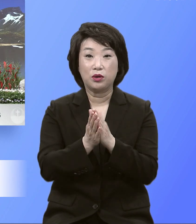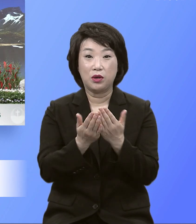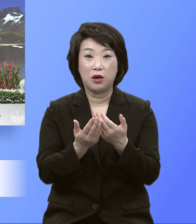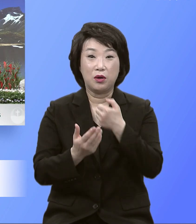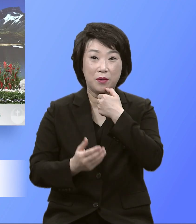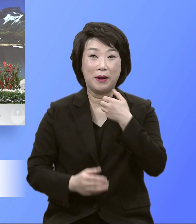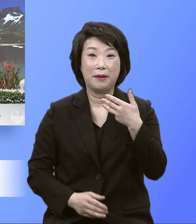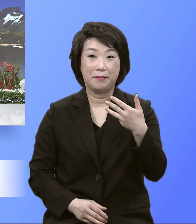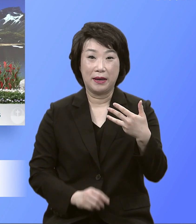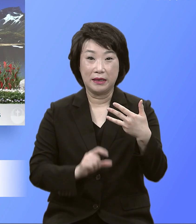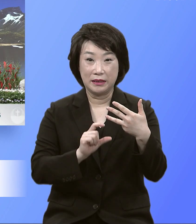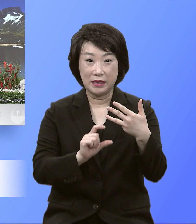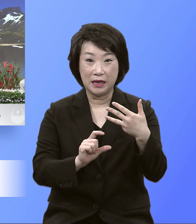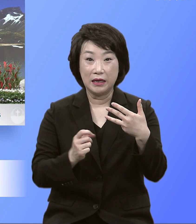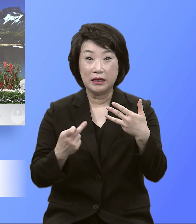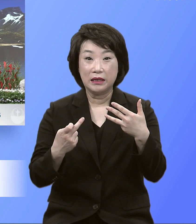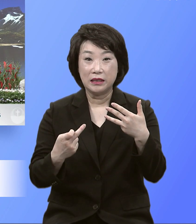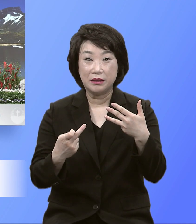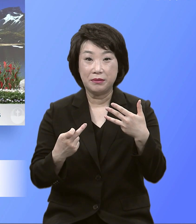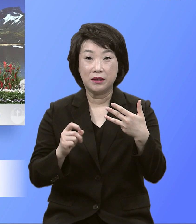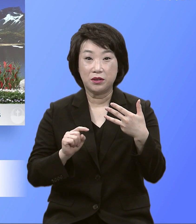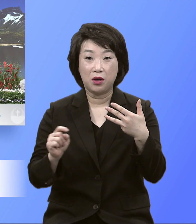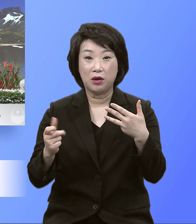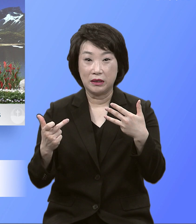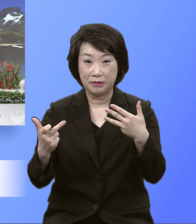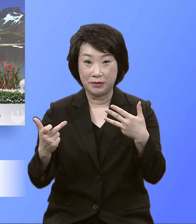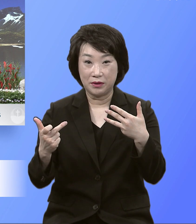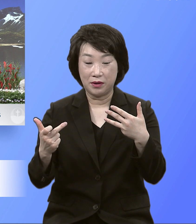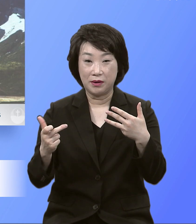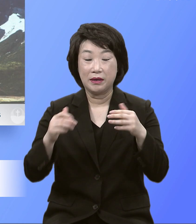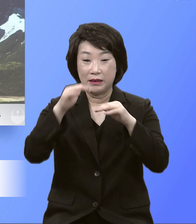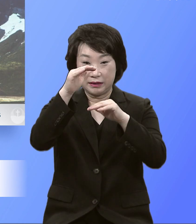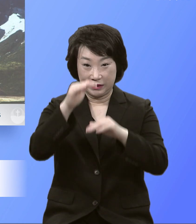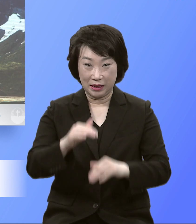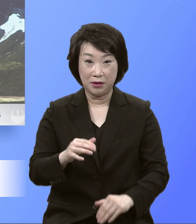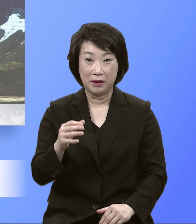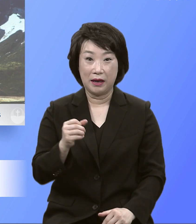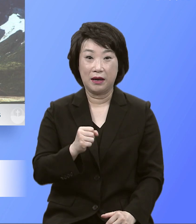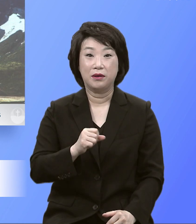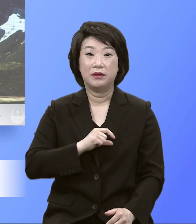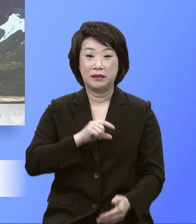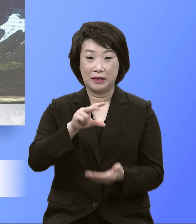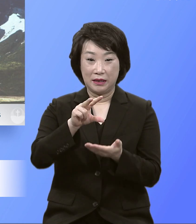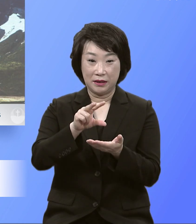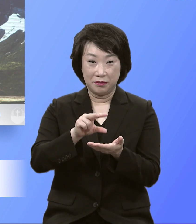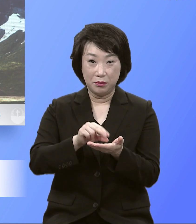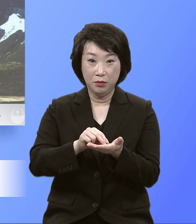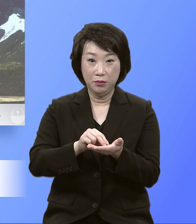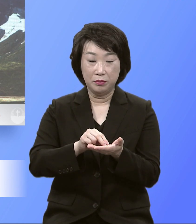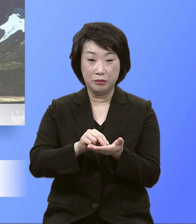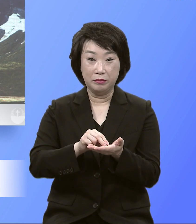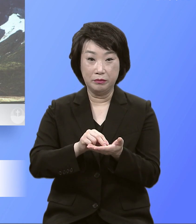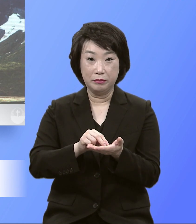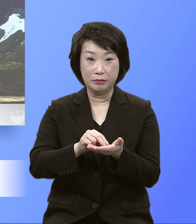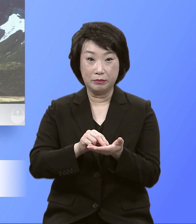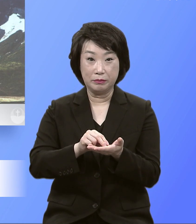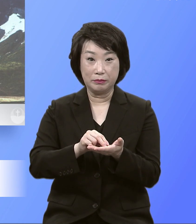로마서 8장 12절에서 17절의 본문의 말씀을 중심으로